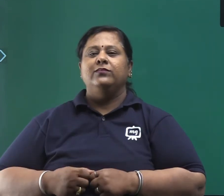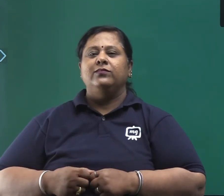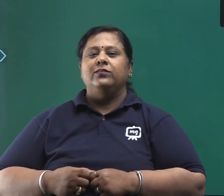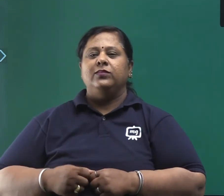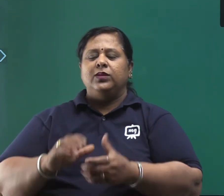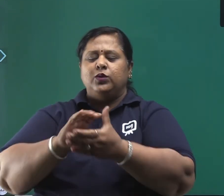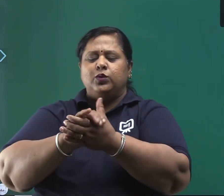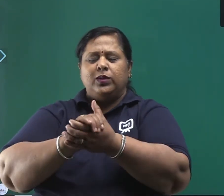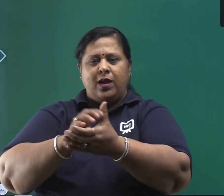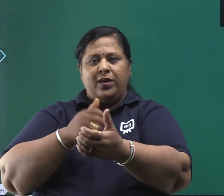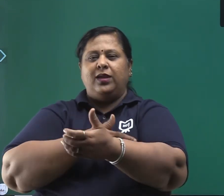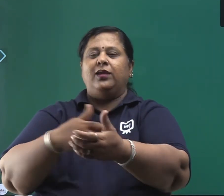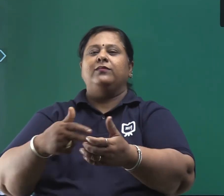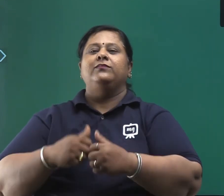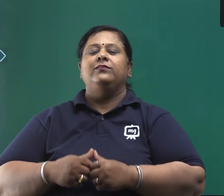सुदामा की